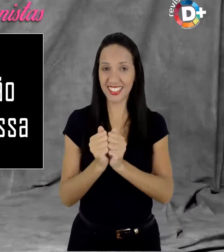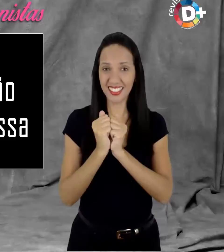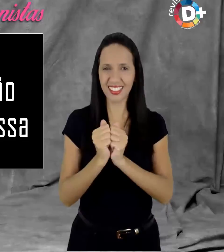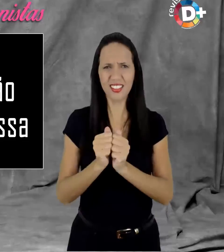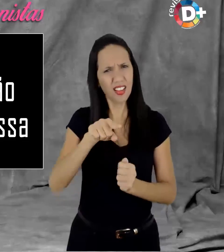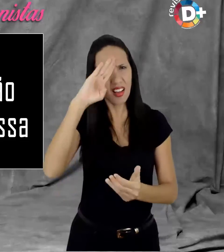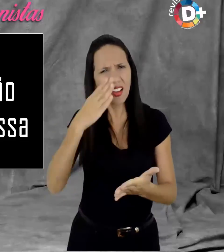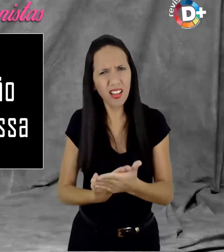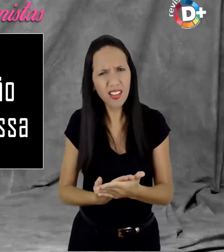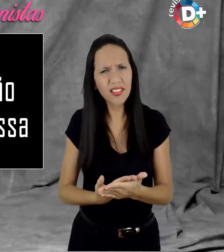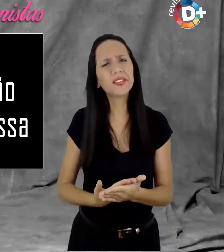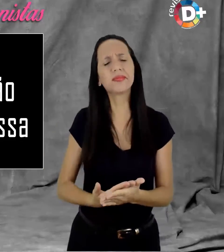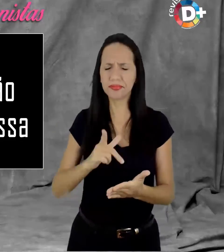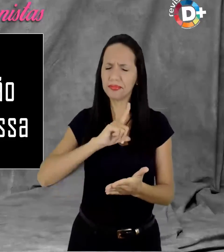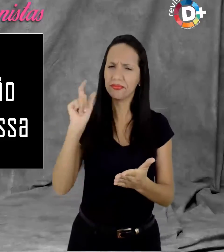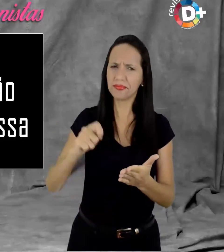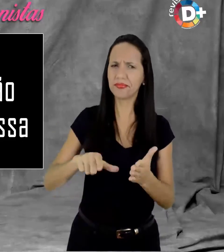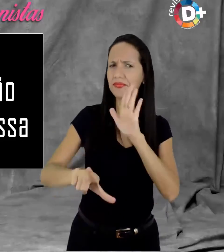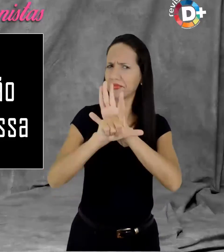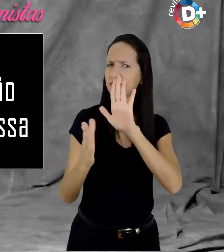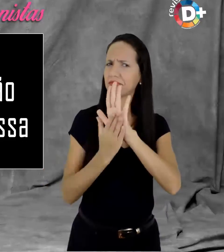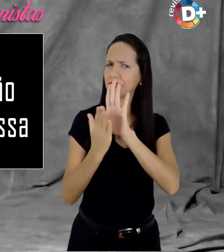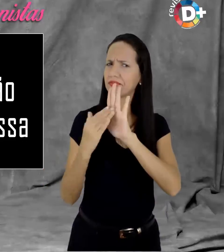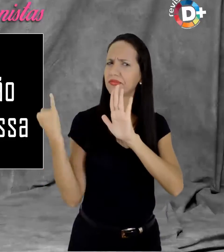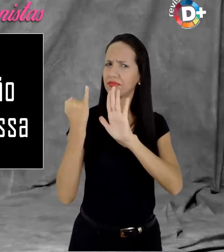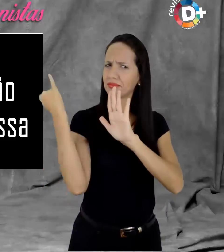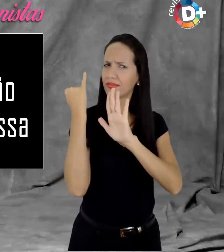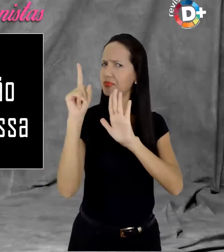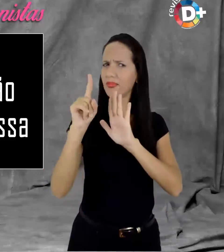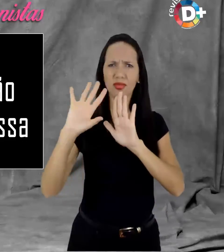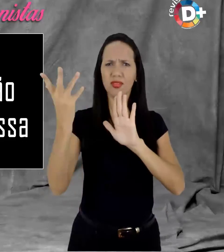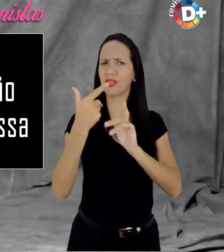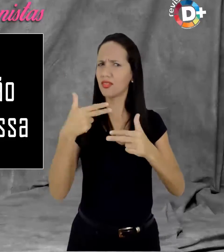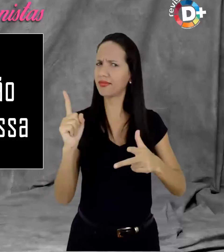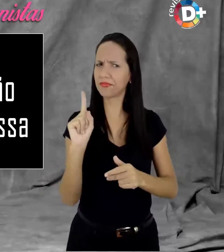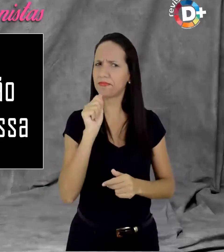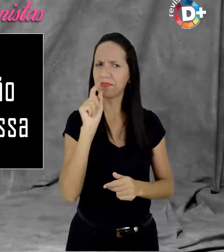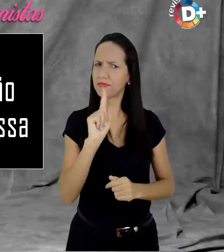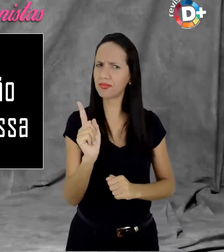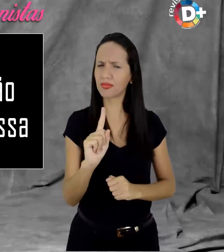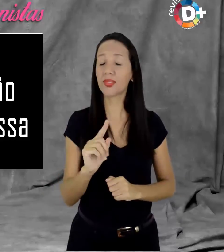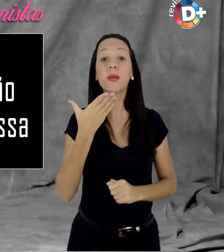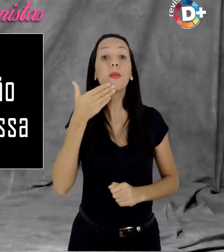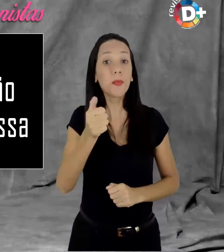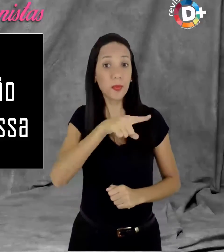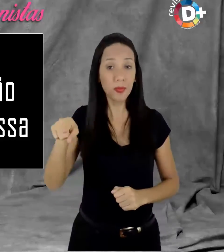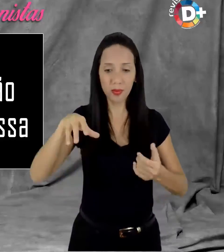cão-guia. Ela foi a primeira brasileira a ter um. Acredita que as leis são importantes, mas não resolvem as coisas por si